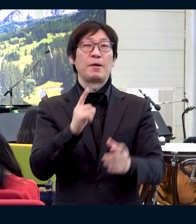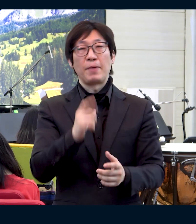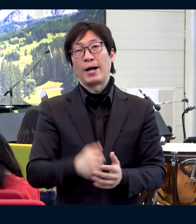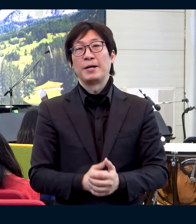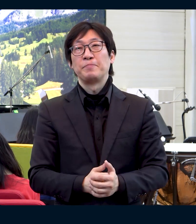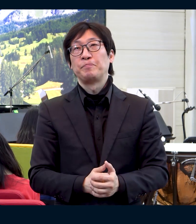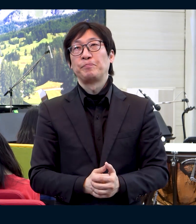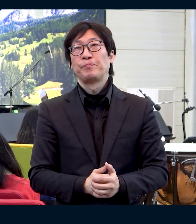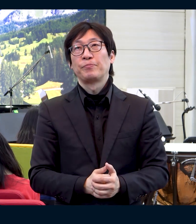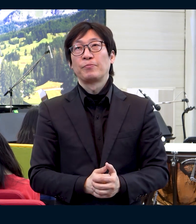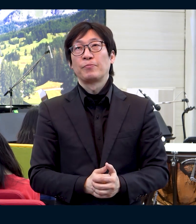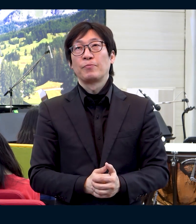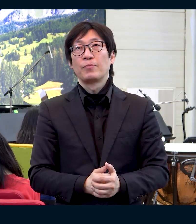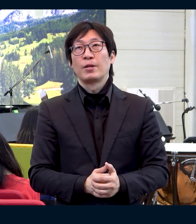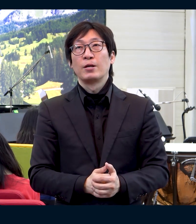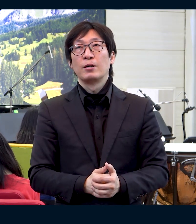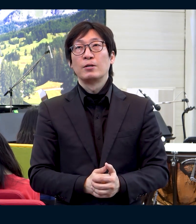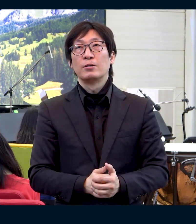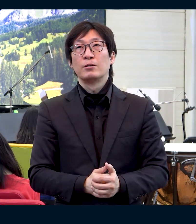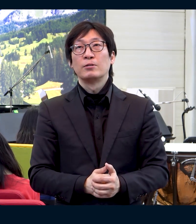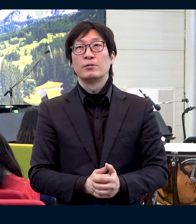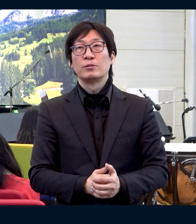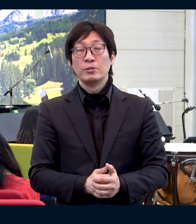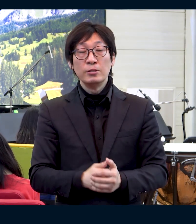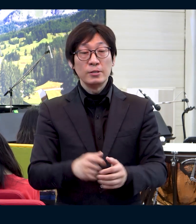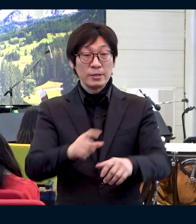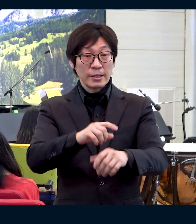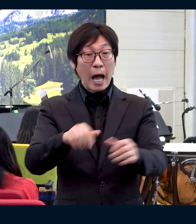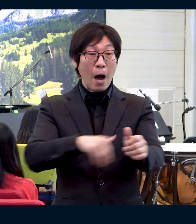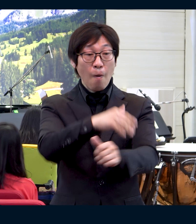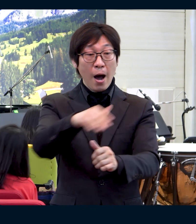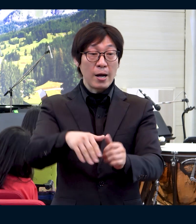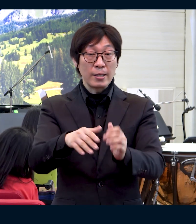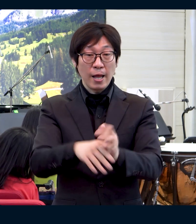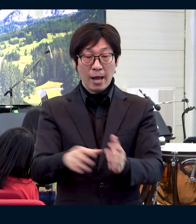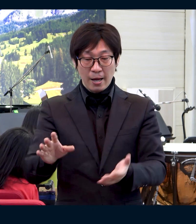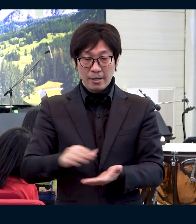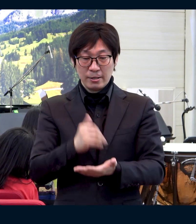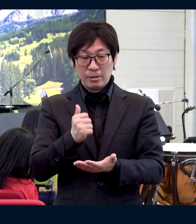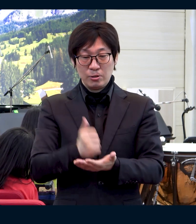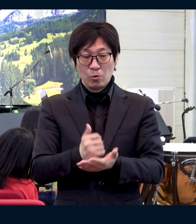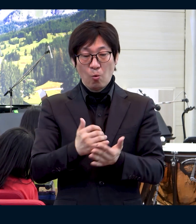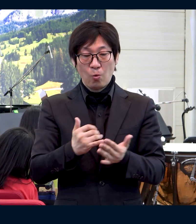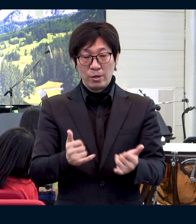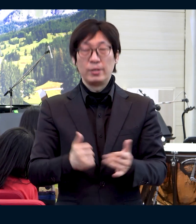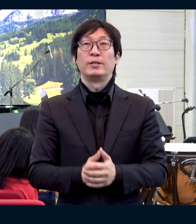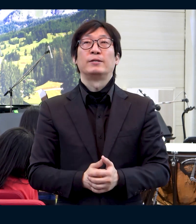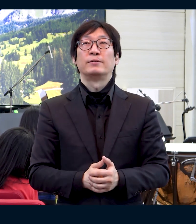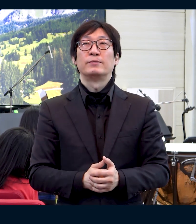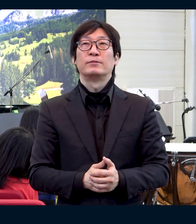지역입니다. 자, 그렇게 사회적 배경 가운데 또 시대적 흐름 속에서 우리 그리스도인들이,